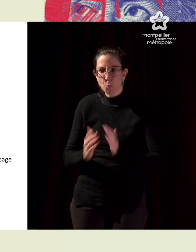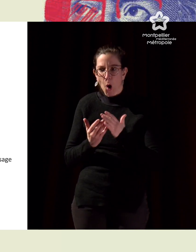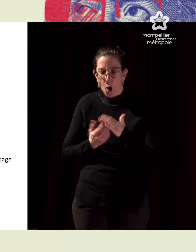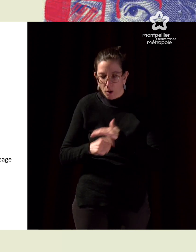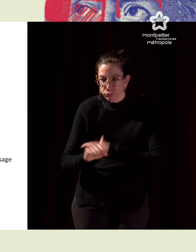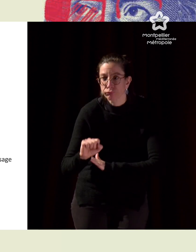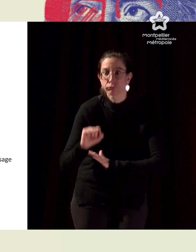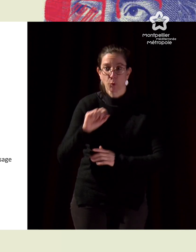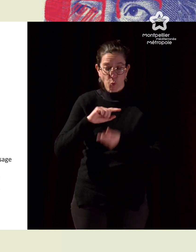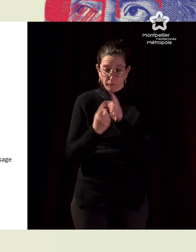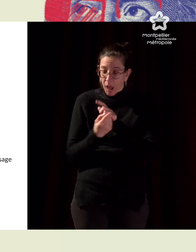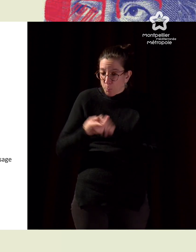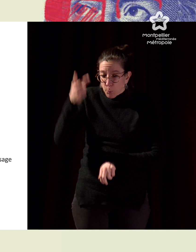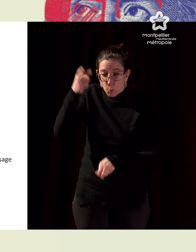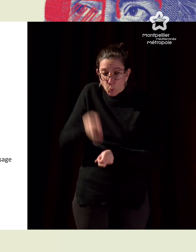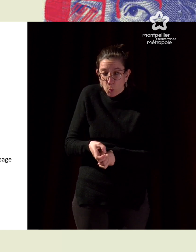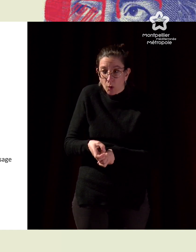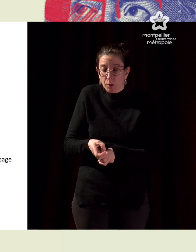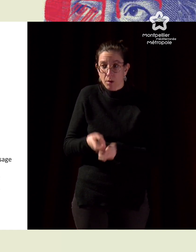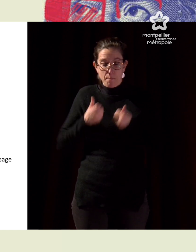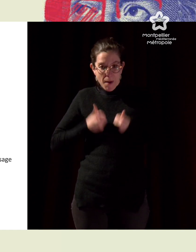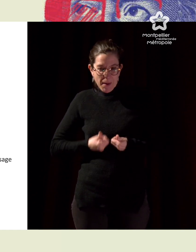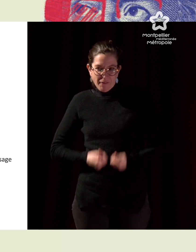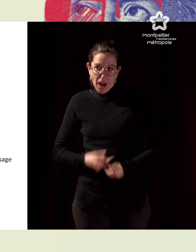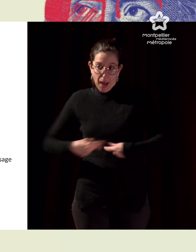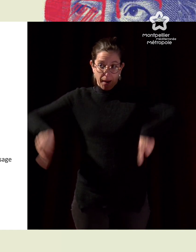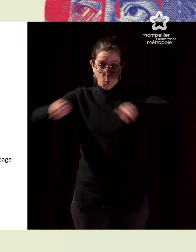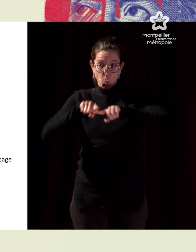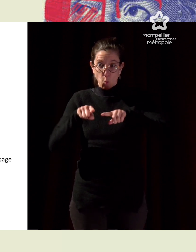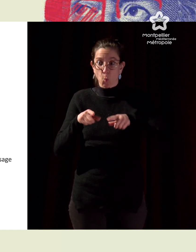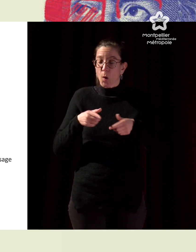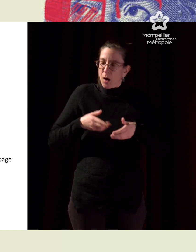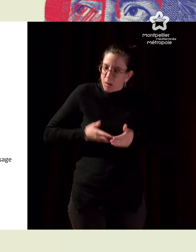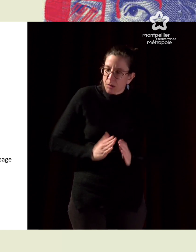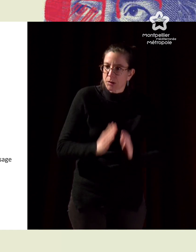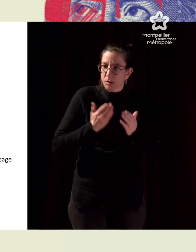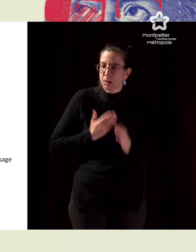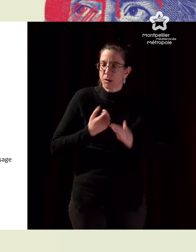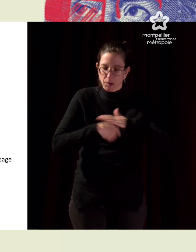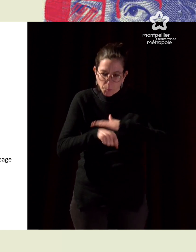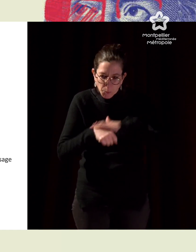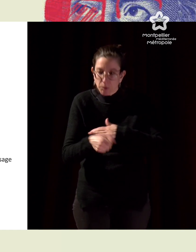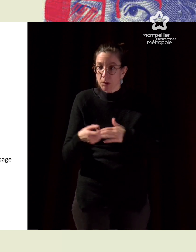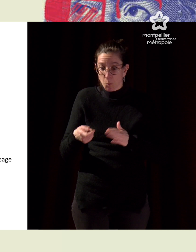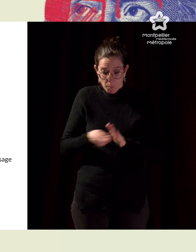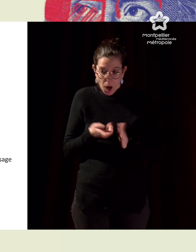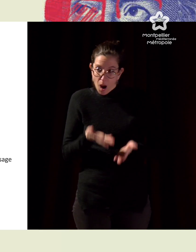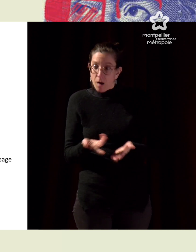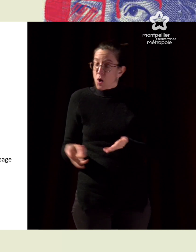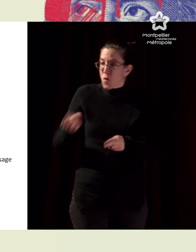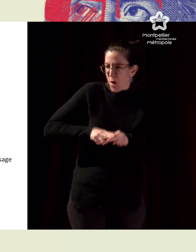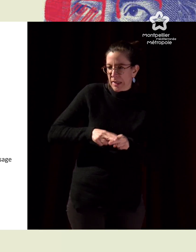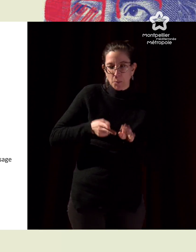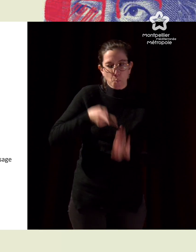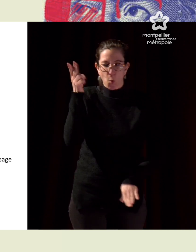les mammifères qui a le taux de mortalité lié à l'accouchement qui est le plus élevé. L'accouchement chez les humains, enfin chez